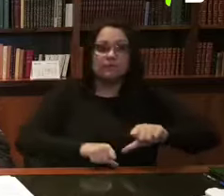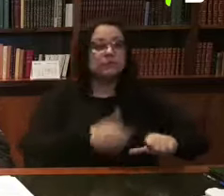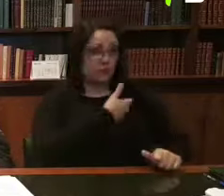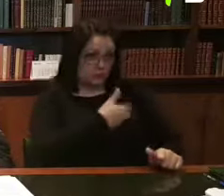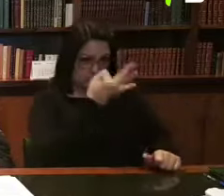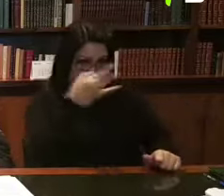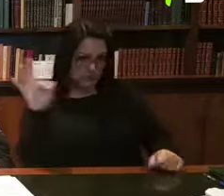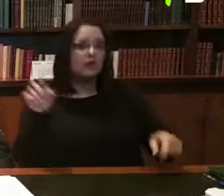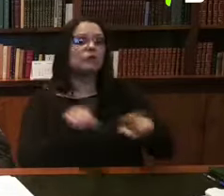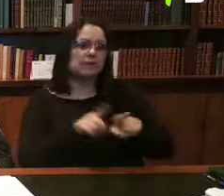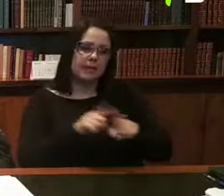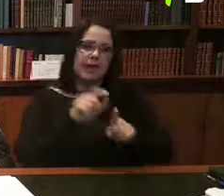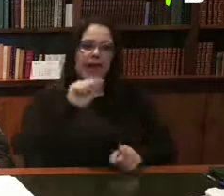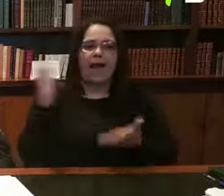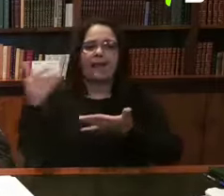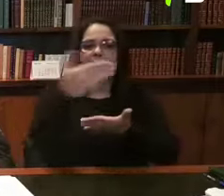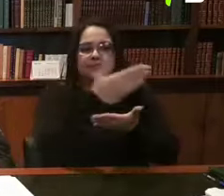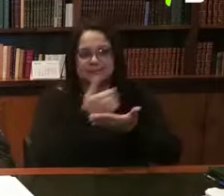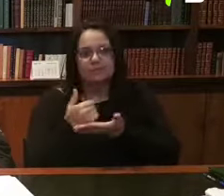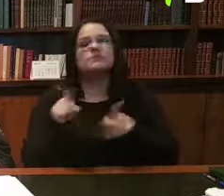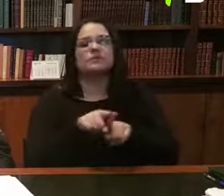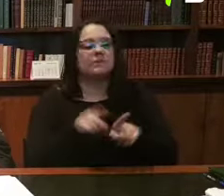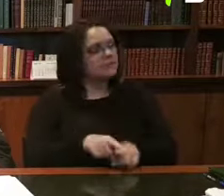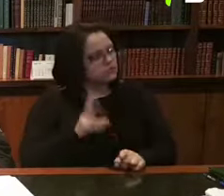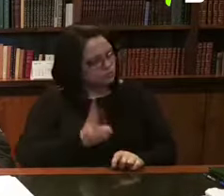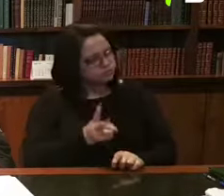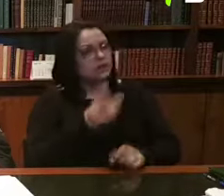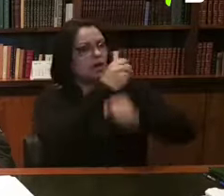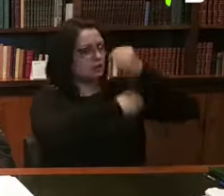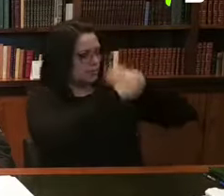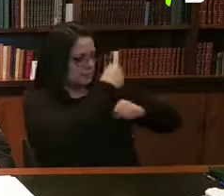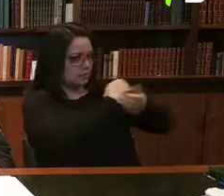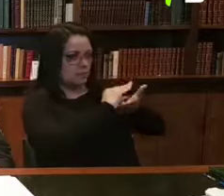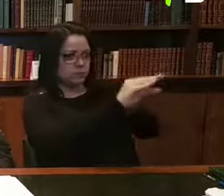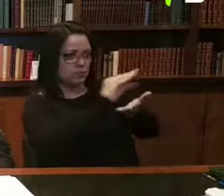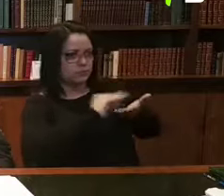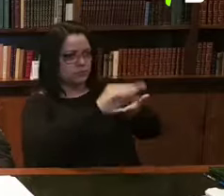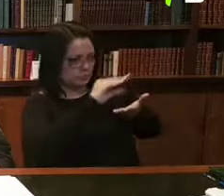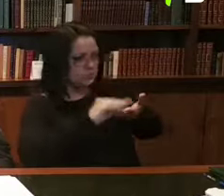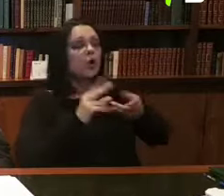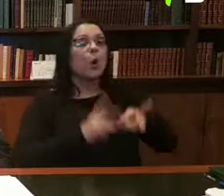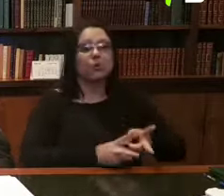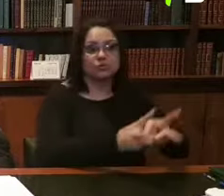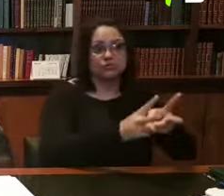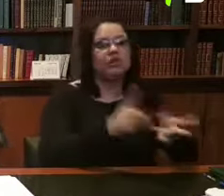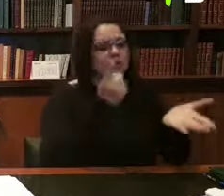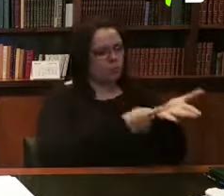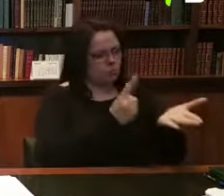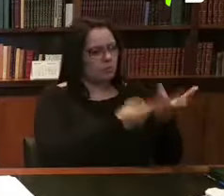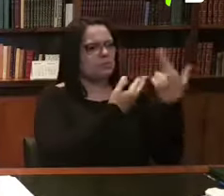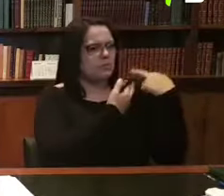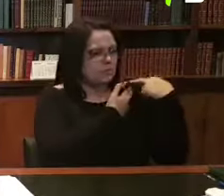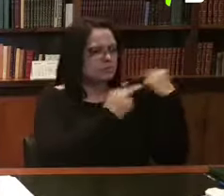federal caiu também mas mesmo assim nós mantivemos a mesma transferência e fizemos o ano passado com o compromisso que assumiu com governadores e prefeitos